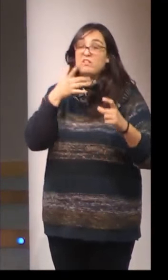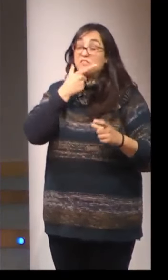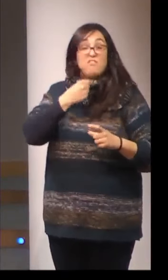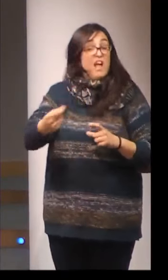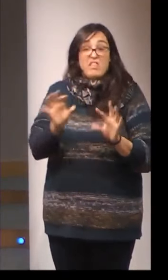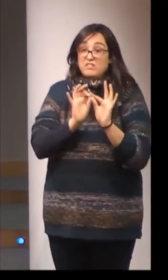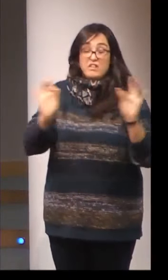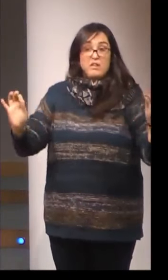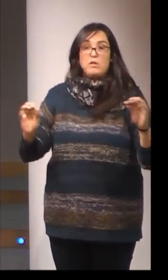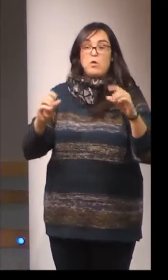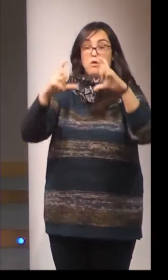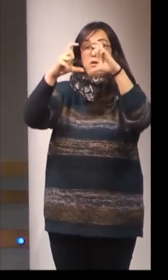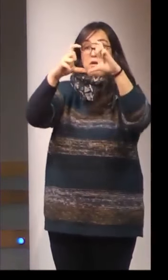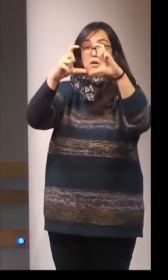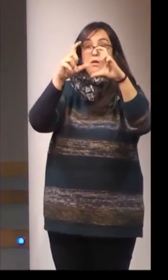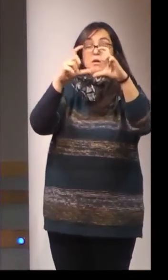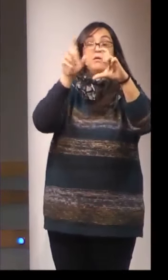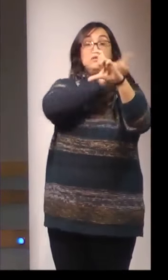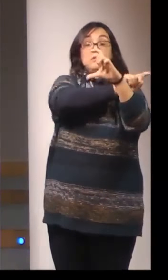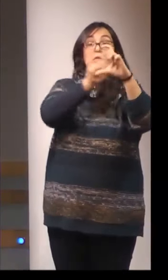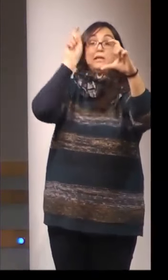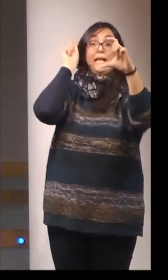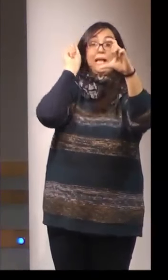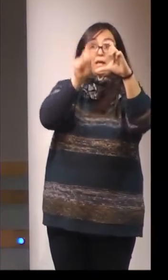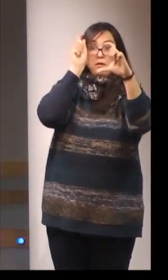Y las respuestas funcionan de una forma muy sencilla.